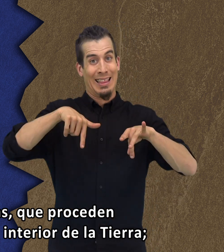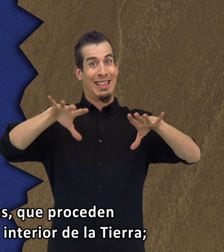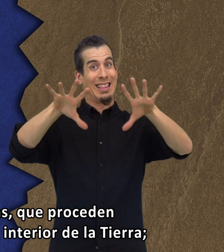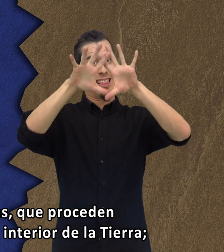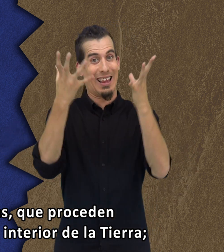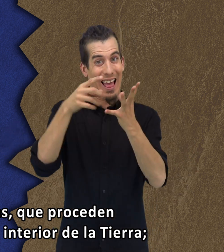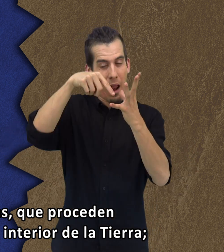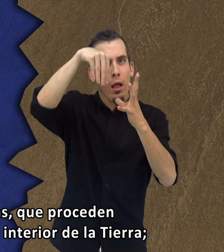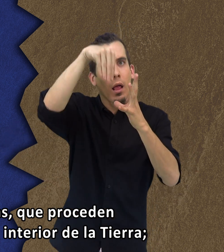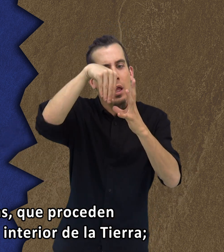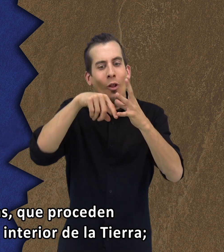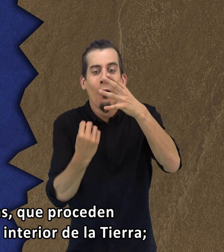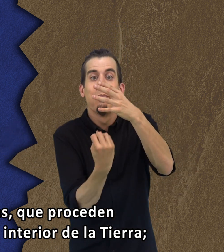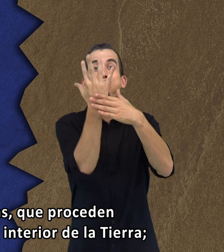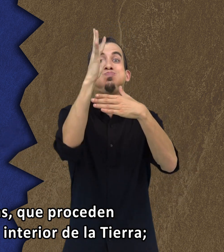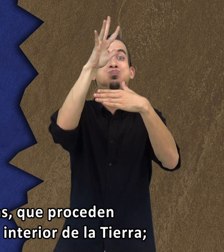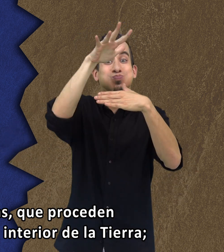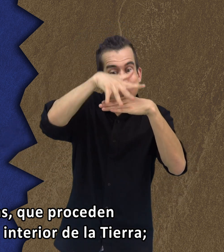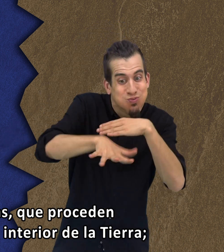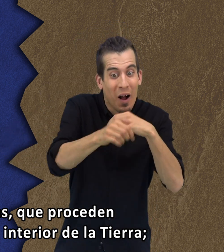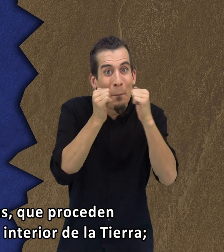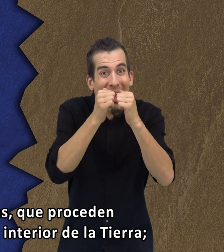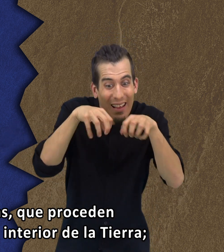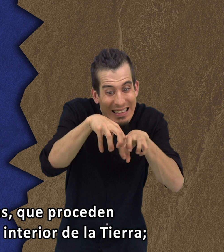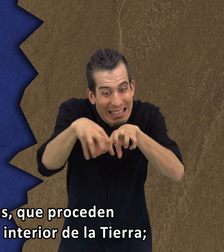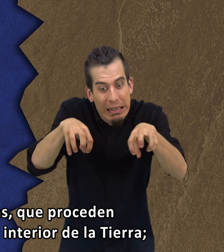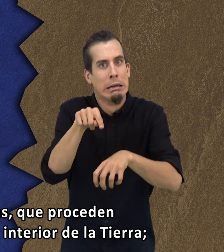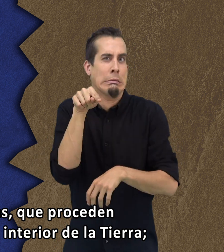que proceden del material del interior de la tierra